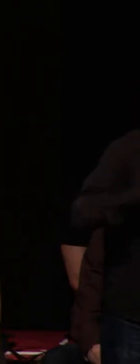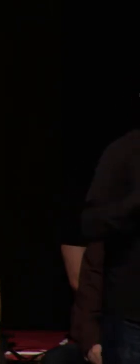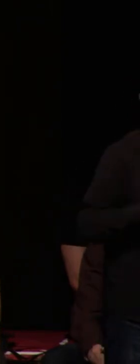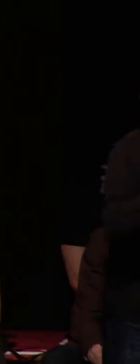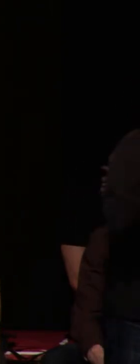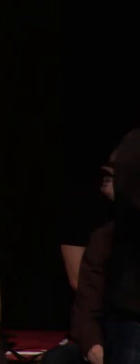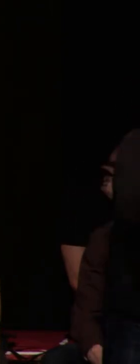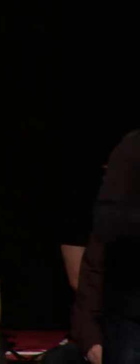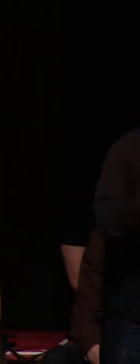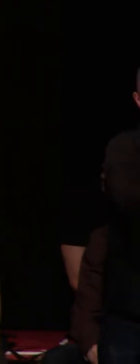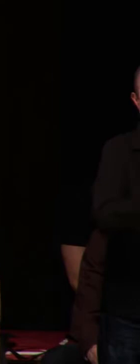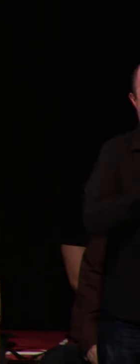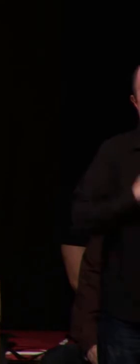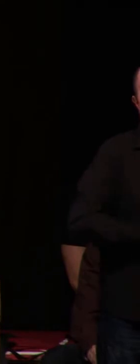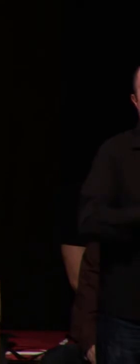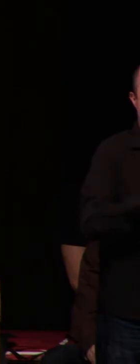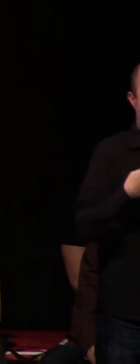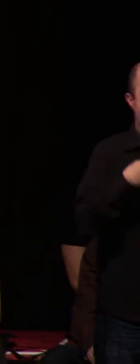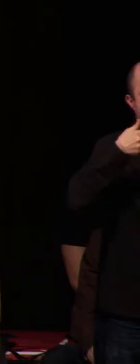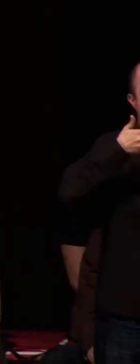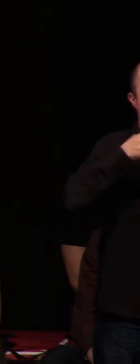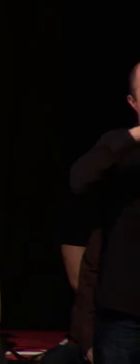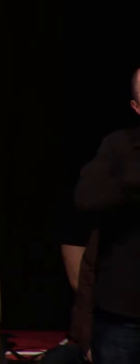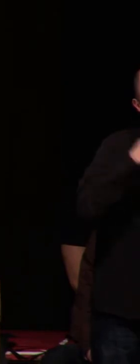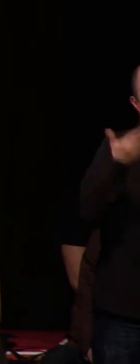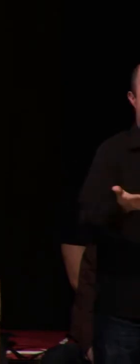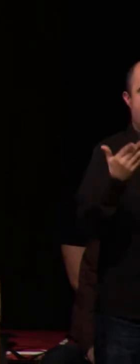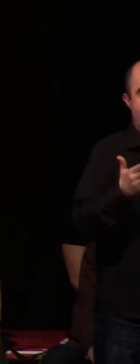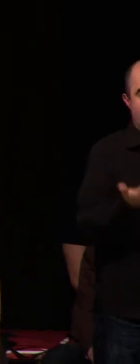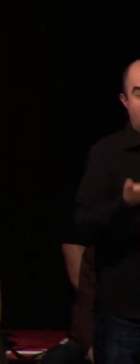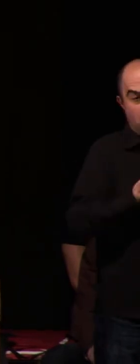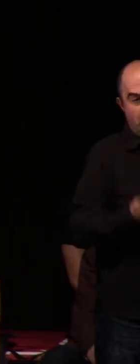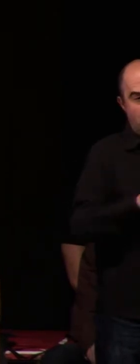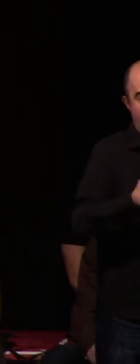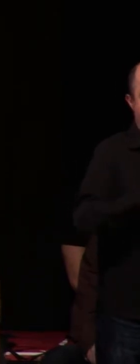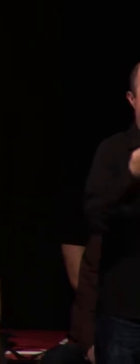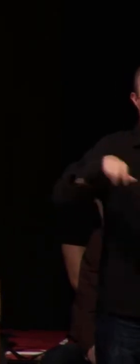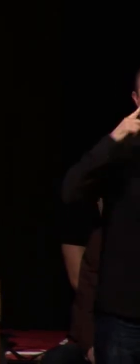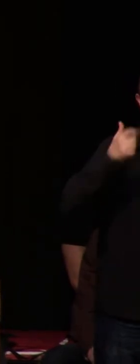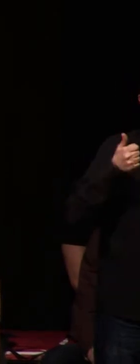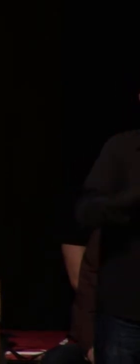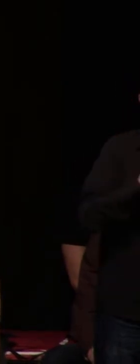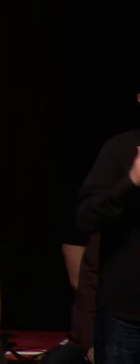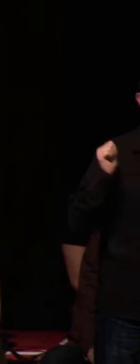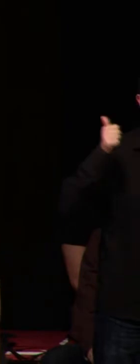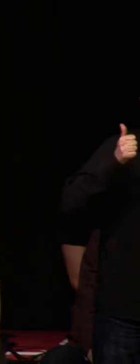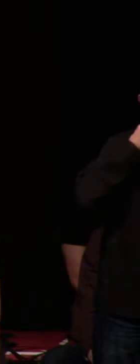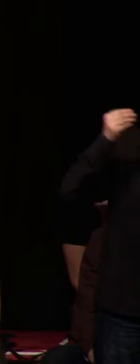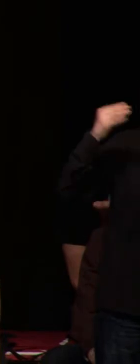i en aquesta cruïlla política, socioeconòmica i històrica, nosaltres també sempre hem dit que som testimoni heretat, que som el bagatge que hem